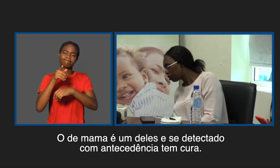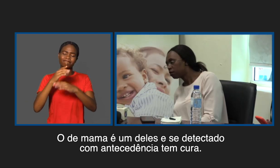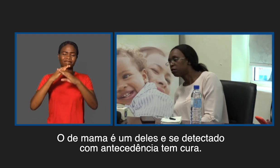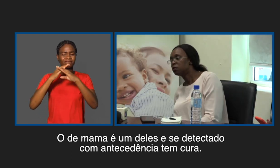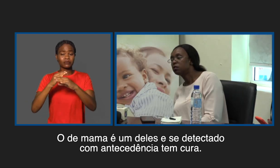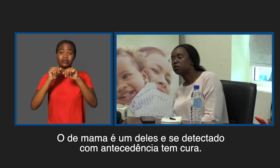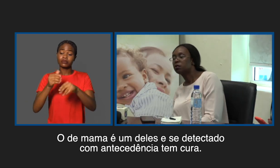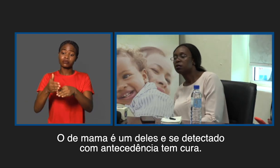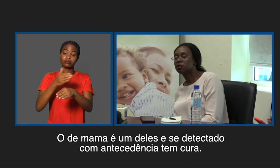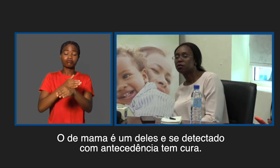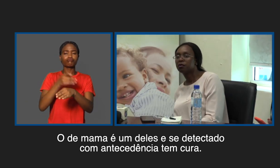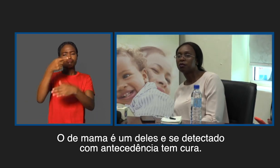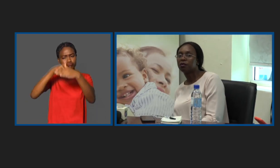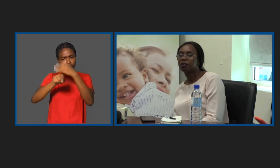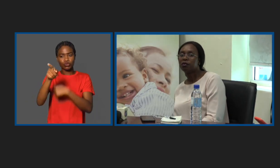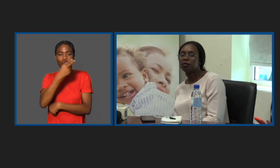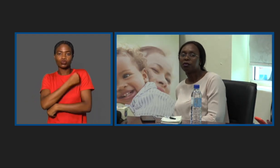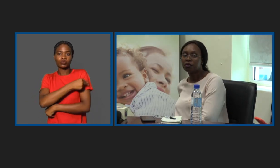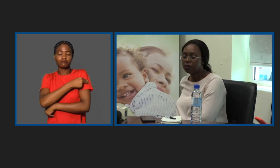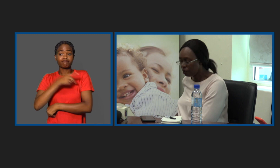detetado com antecedência, tem cura.